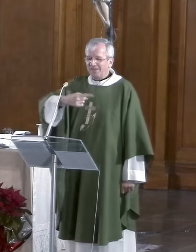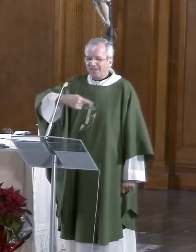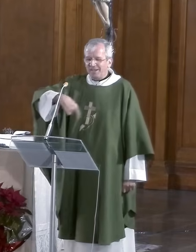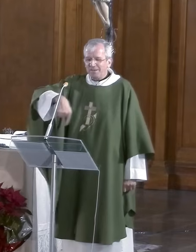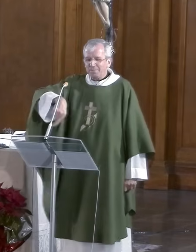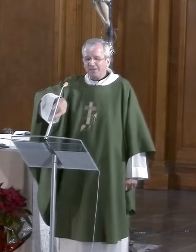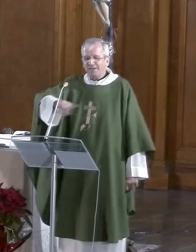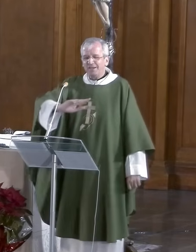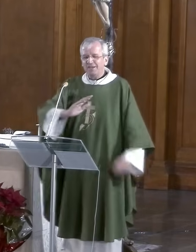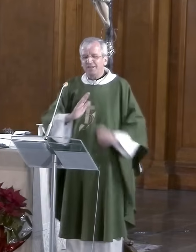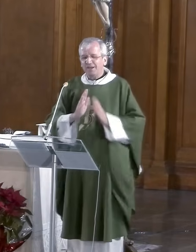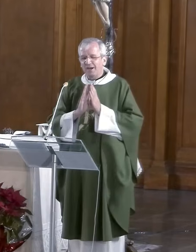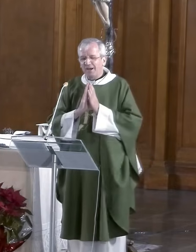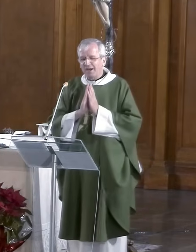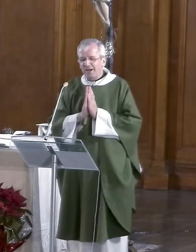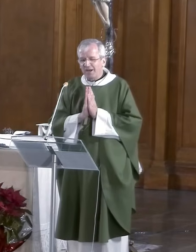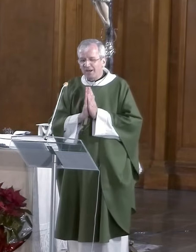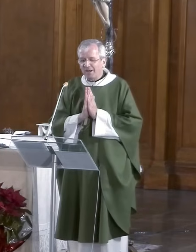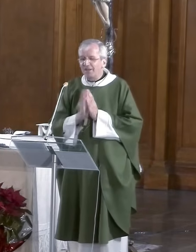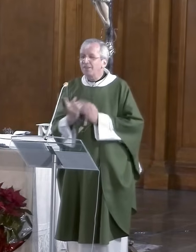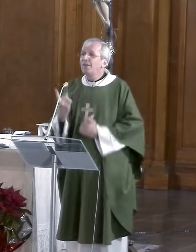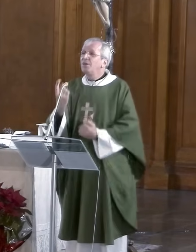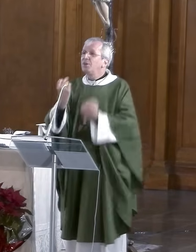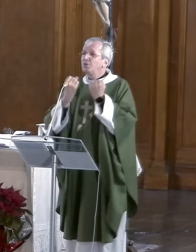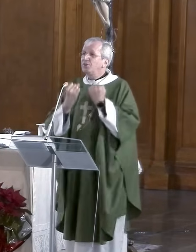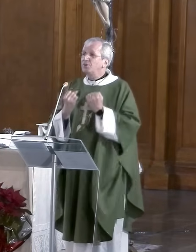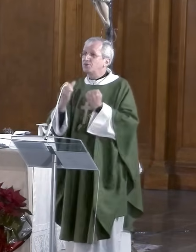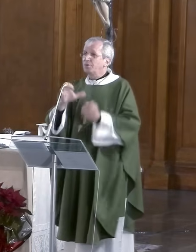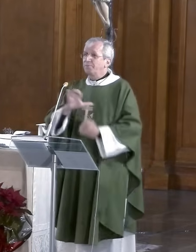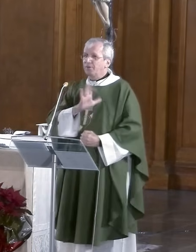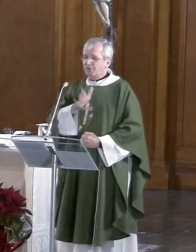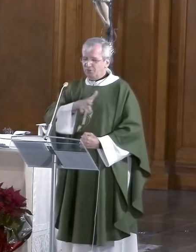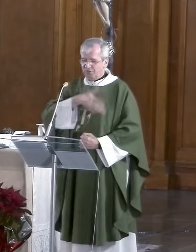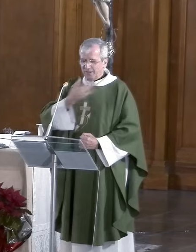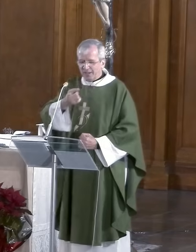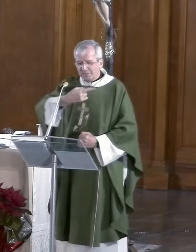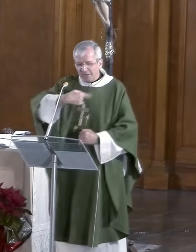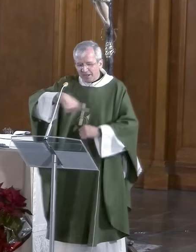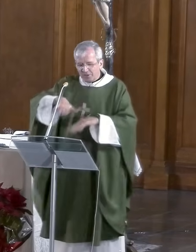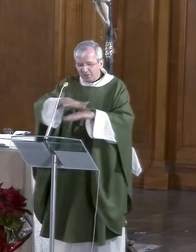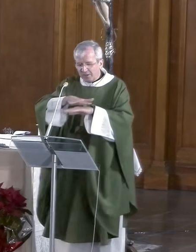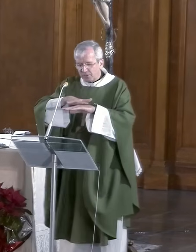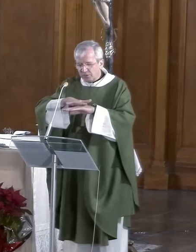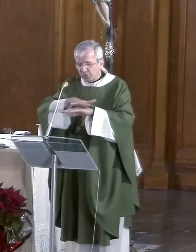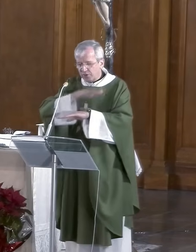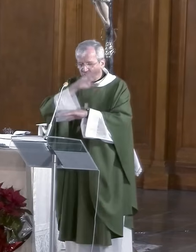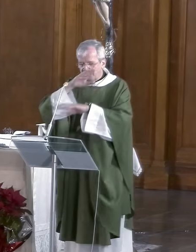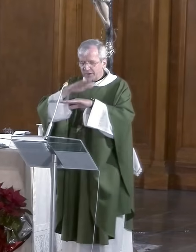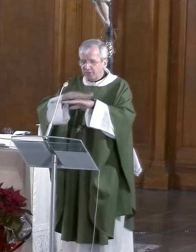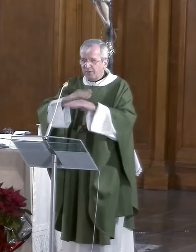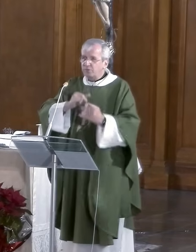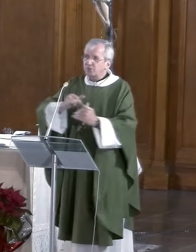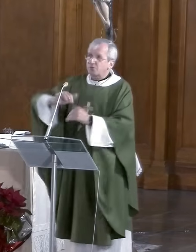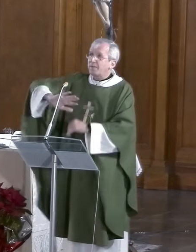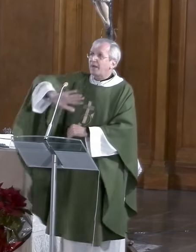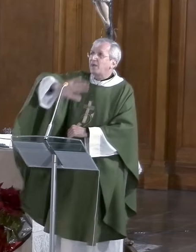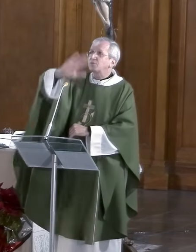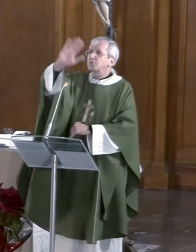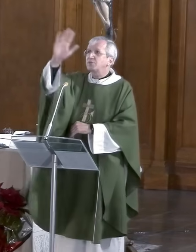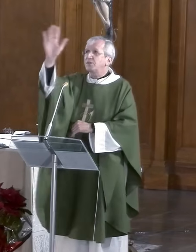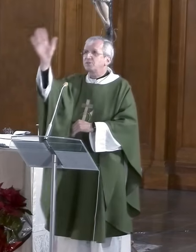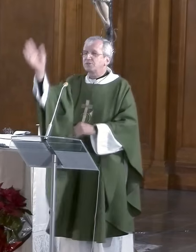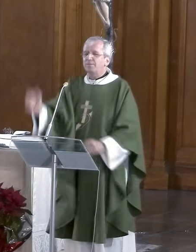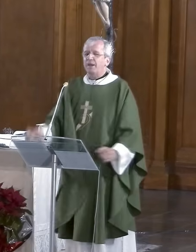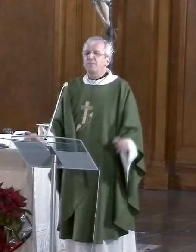Señor, ten piedad. Dios Todopoderoso, tenga misericordia de nosotros, perdone nuestros